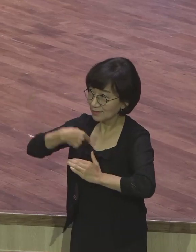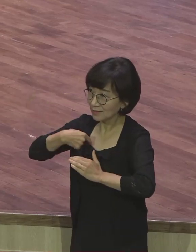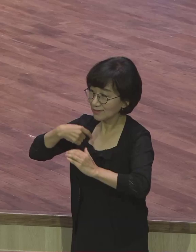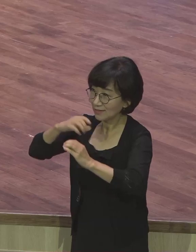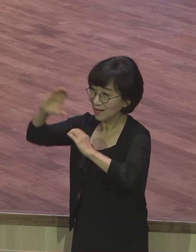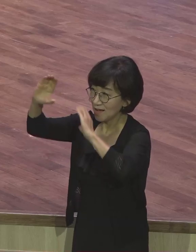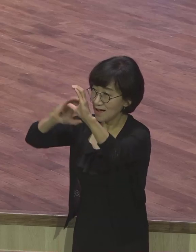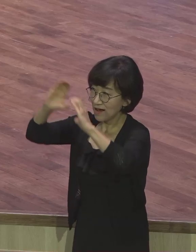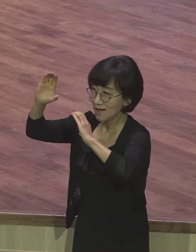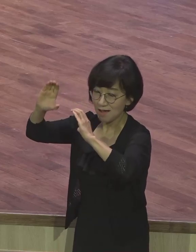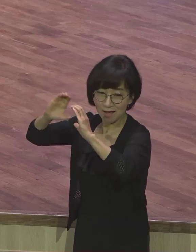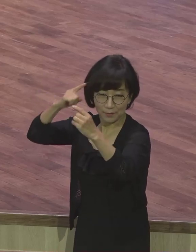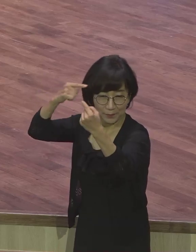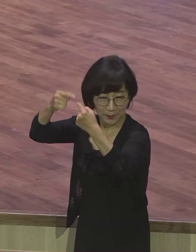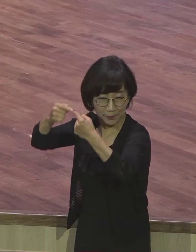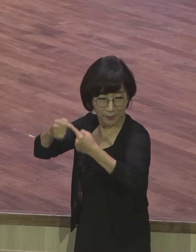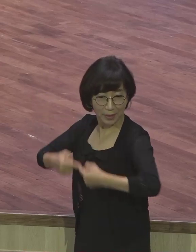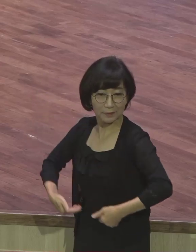돼요, 소통.